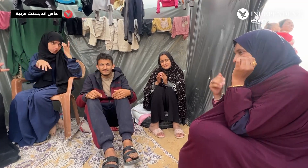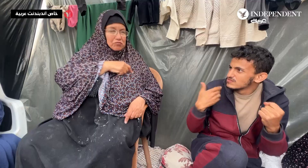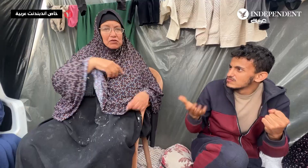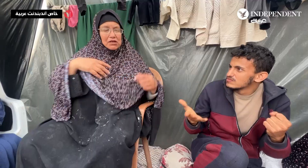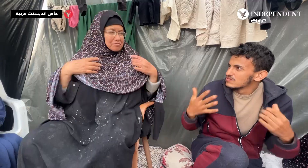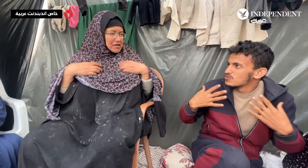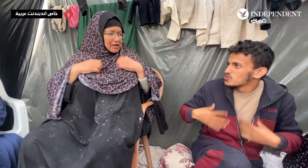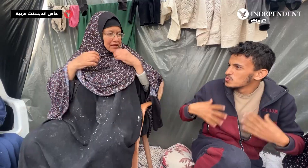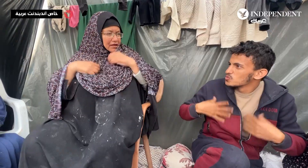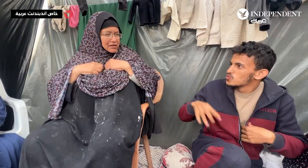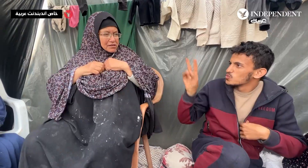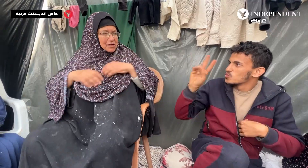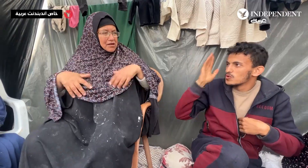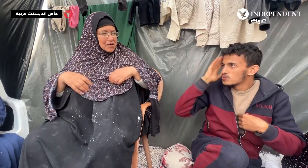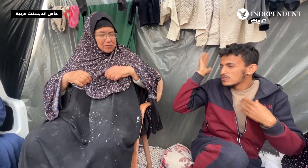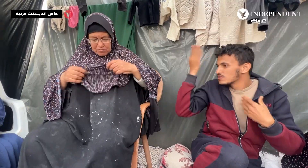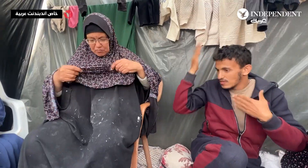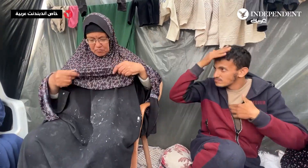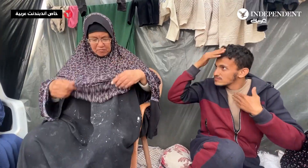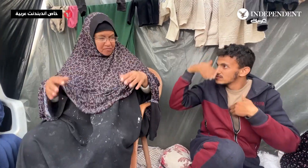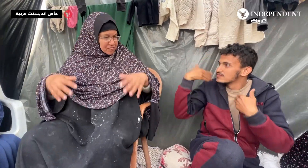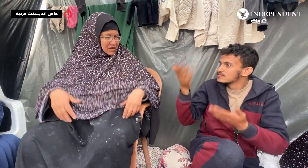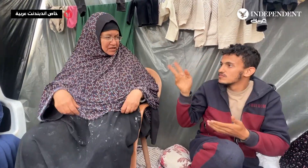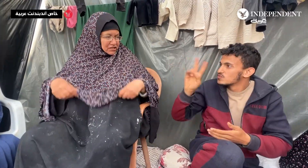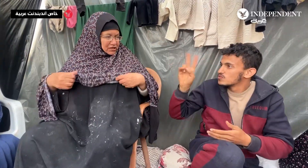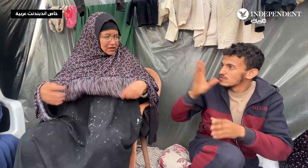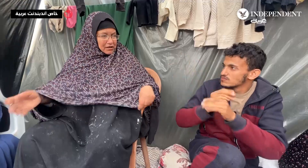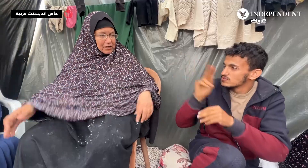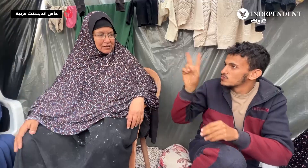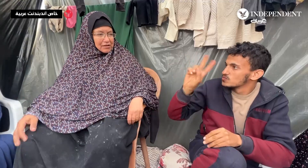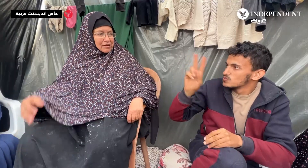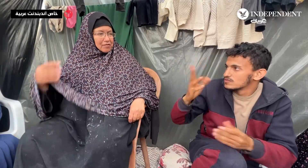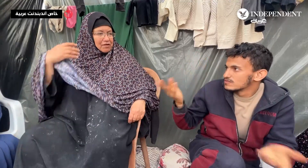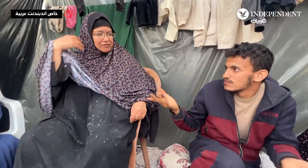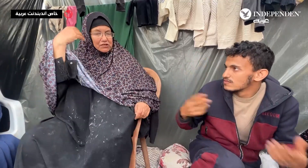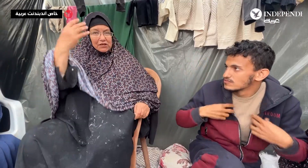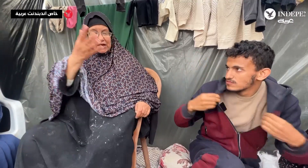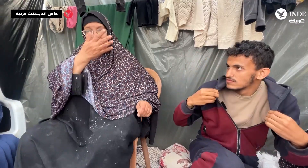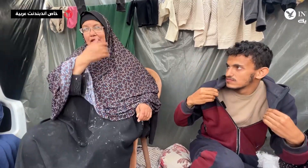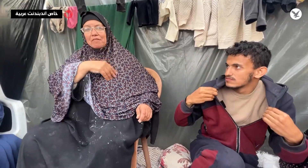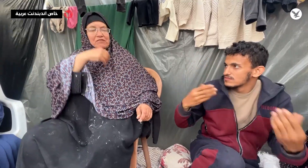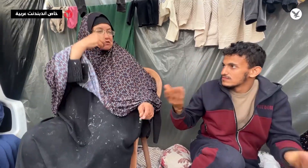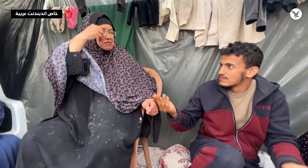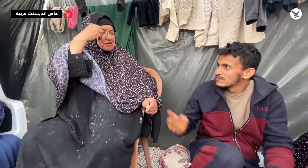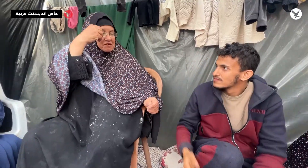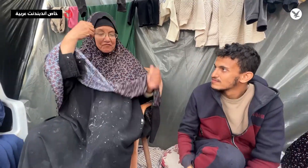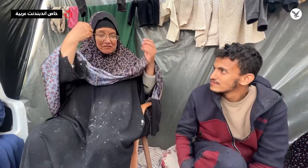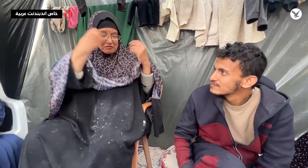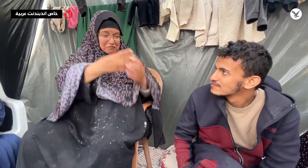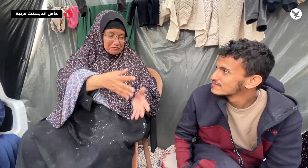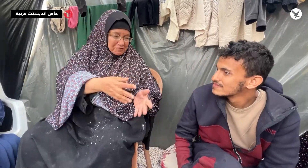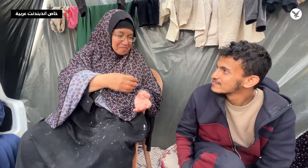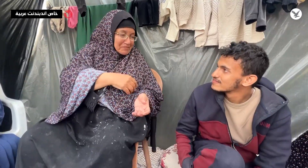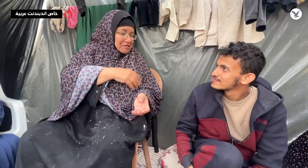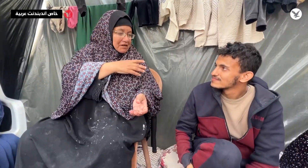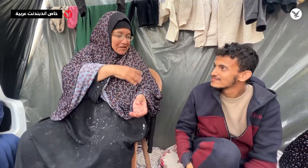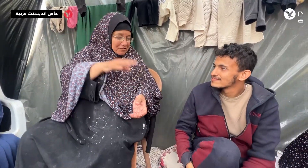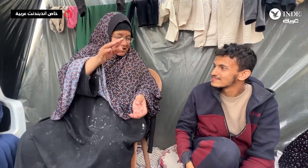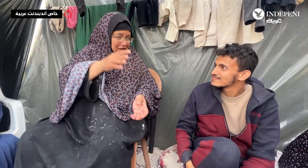نقول لك مساقعين مع الناس غيرات، ما فيش اكل، ما فيش مصروف، وهي داير